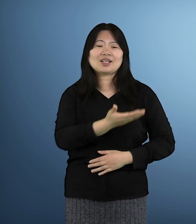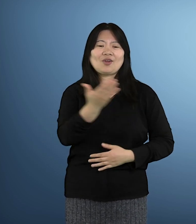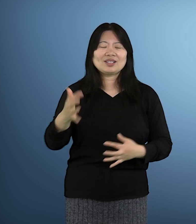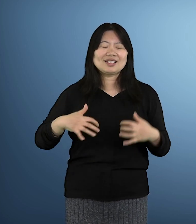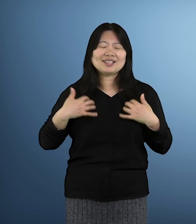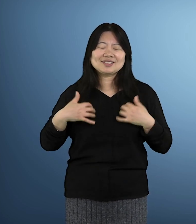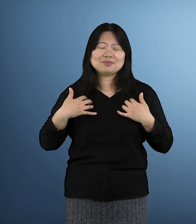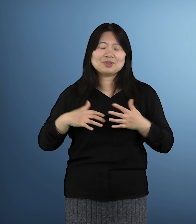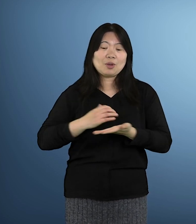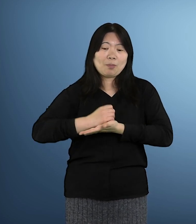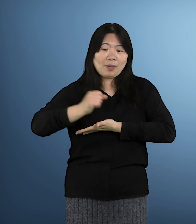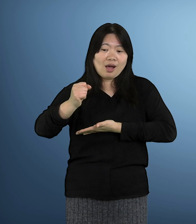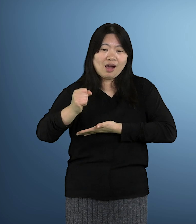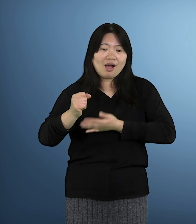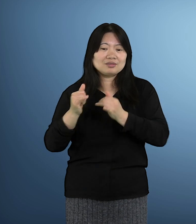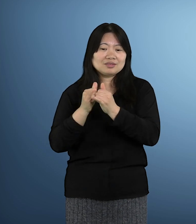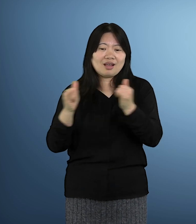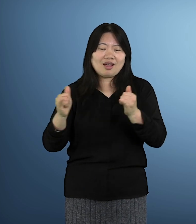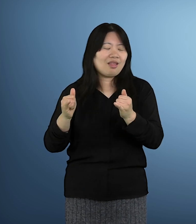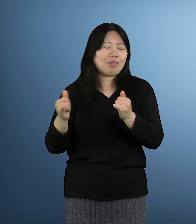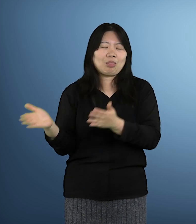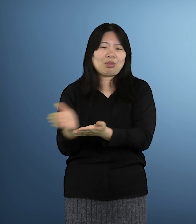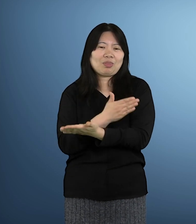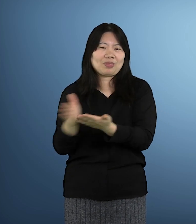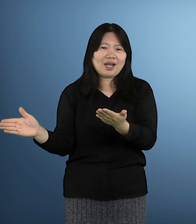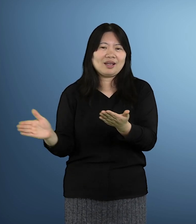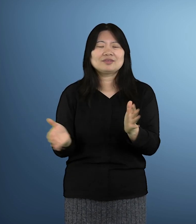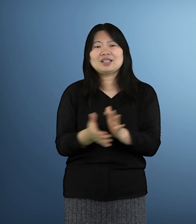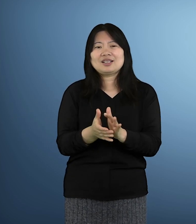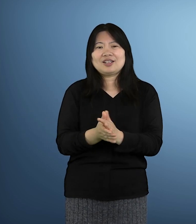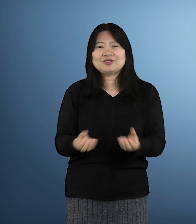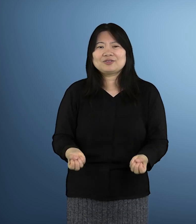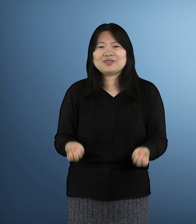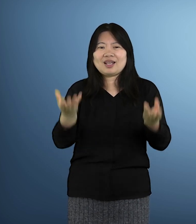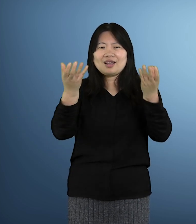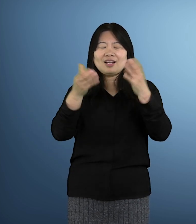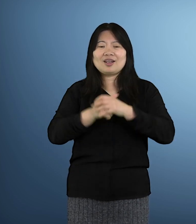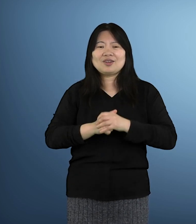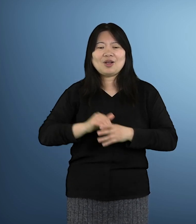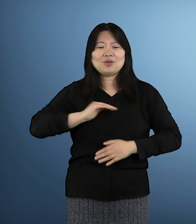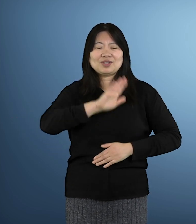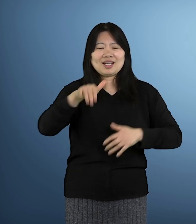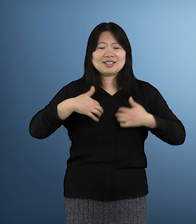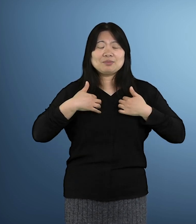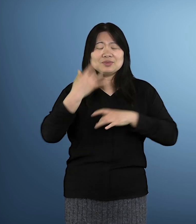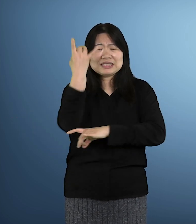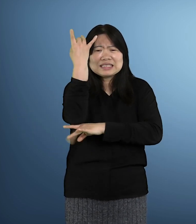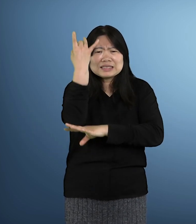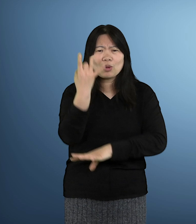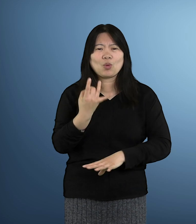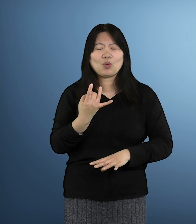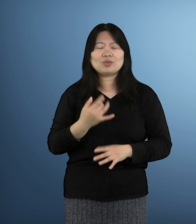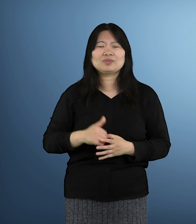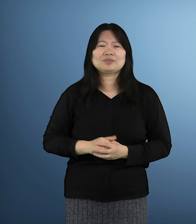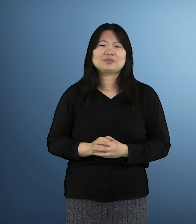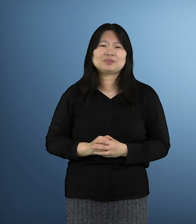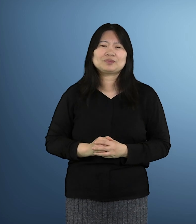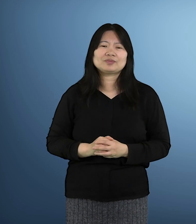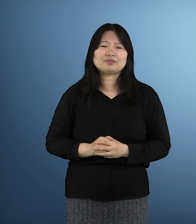너희 기쁨을 빼앗을 자가 없으리라. 할렐루야. 그 우리 기쁨의 기초가,